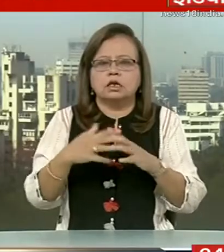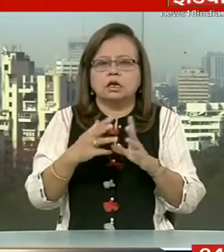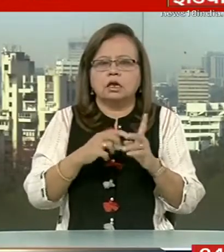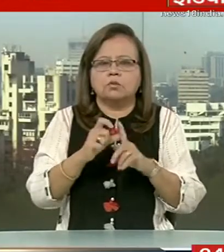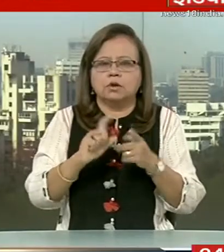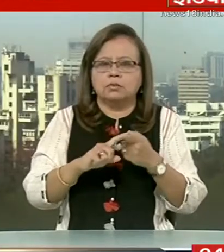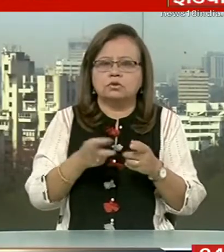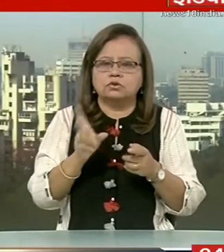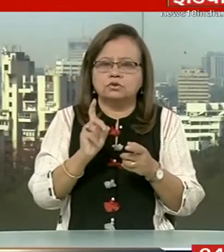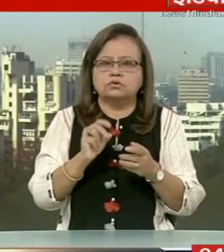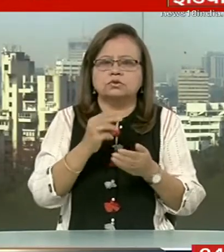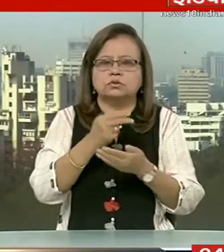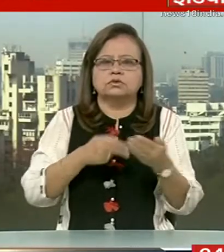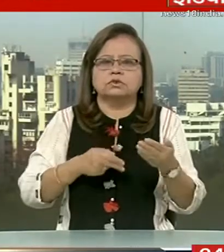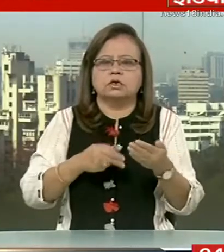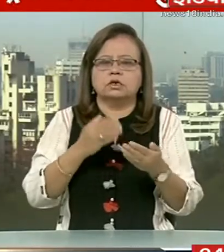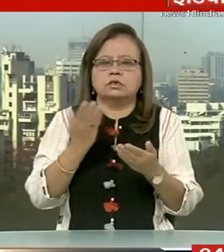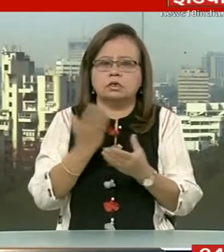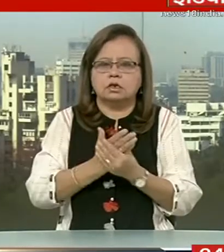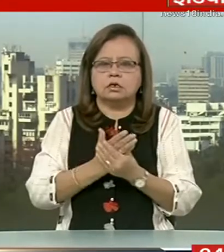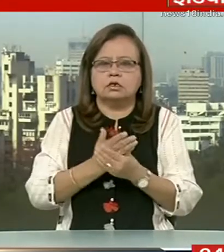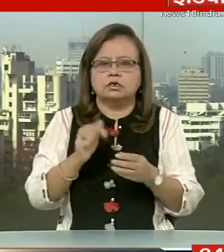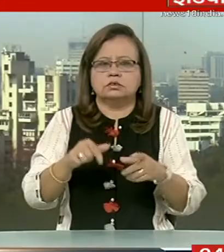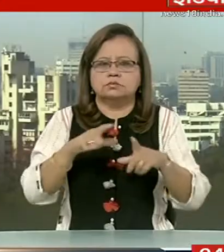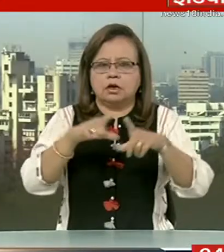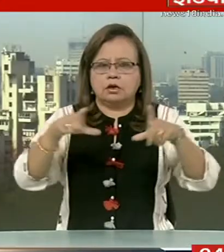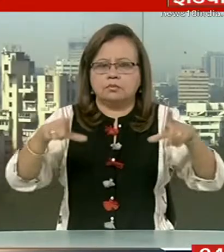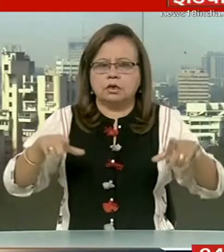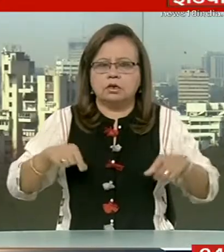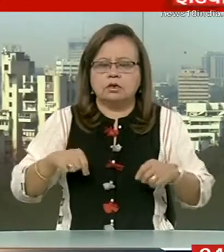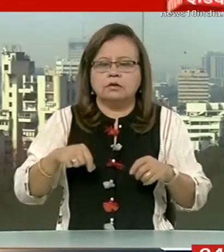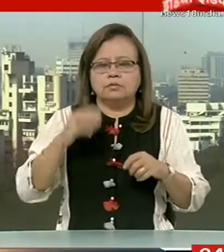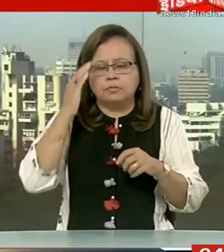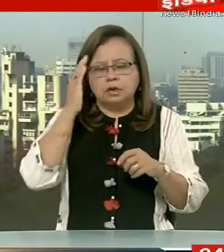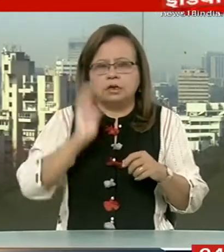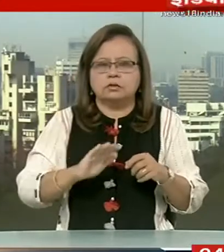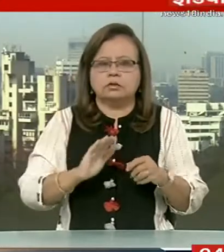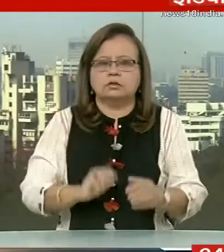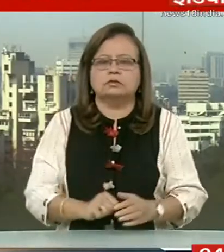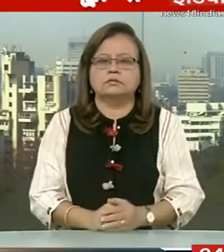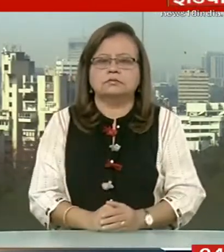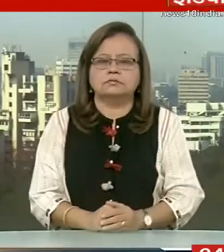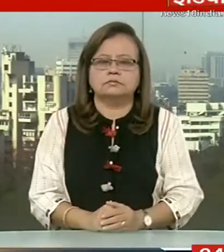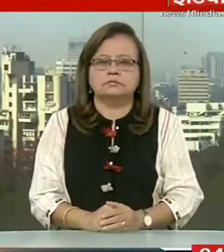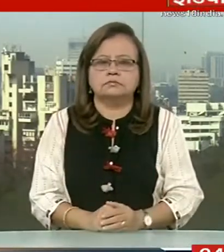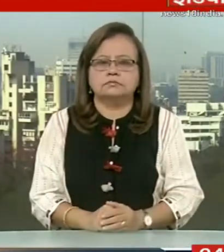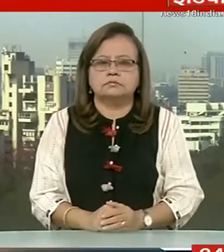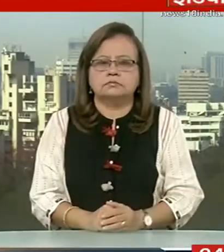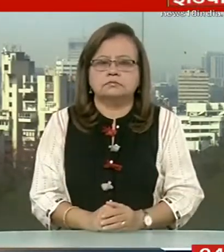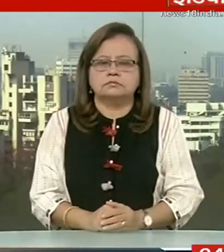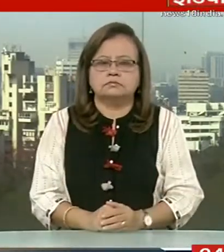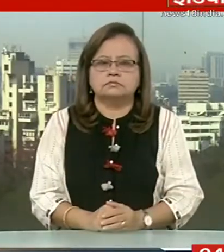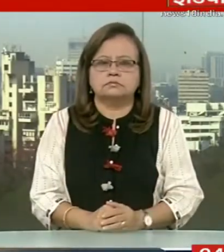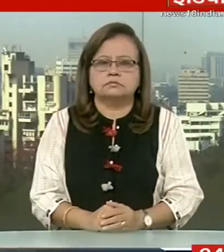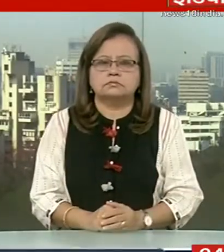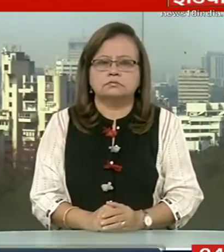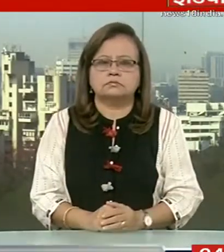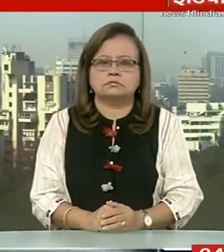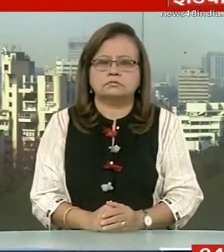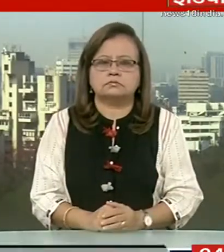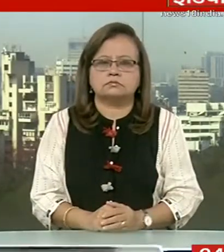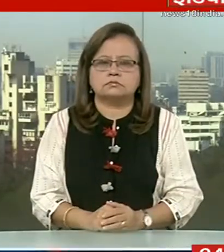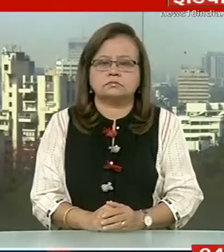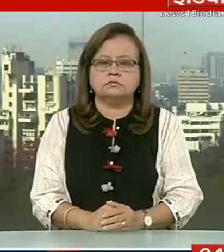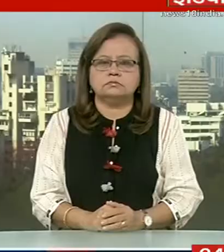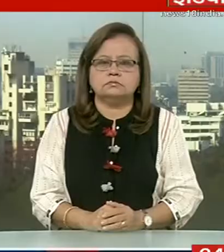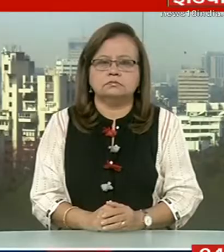ने दूसरी परियोजना की तरह इस बार भी परिकल्पना की है हुआ है